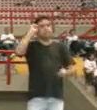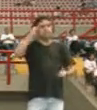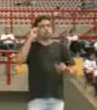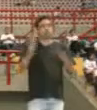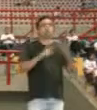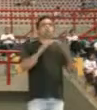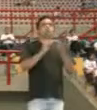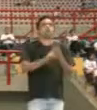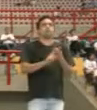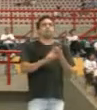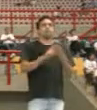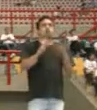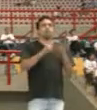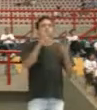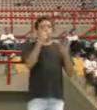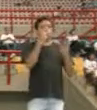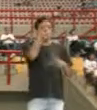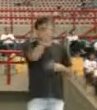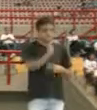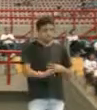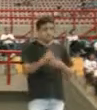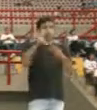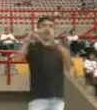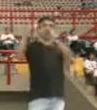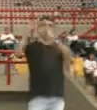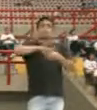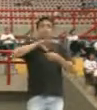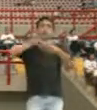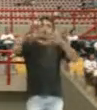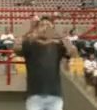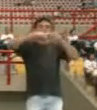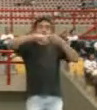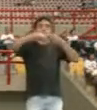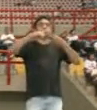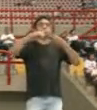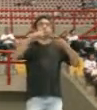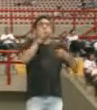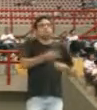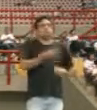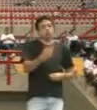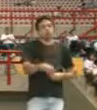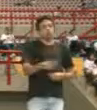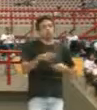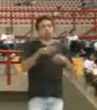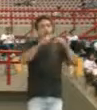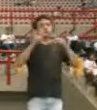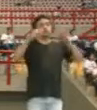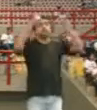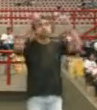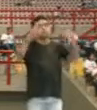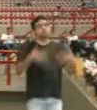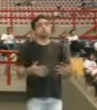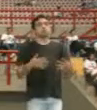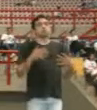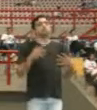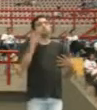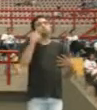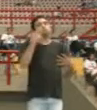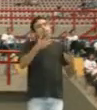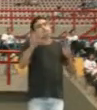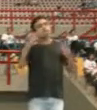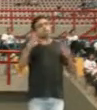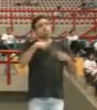ter citado o Brasil colonial, pode valorizar minha redação, porque eu estou explicitando que estou concluindo